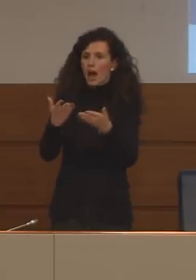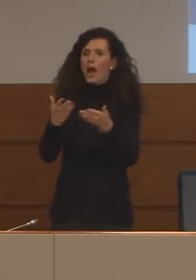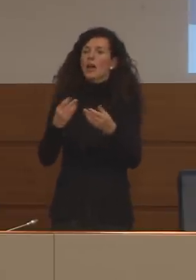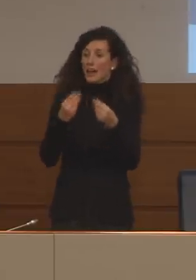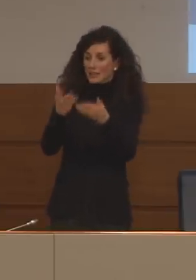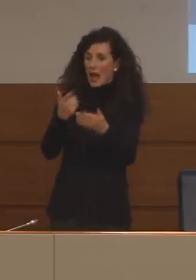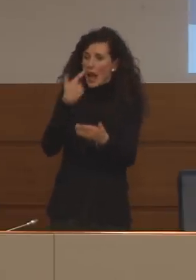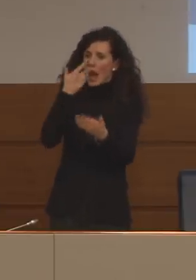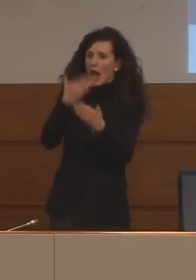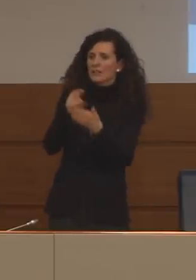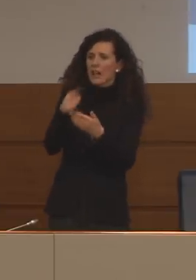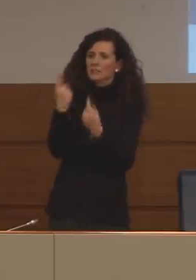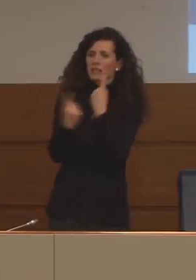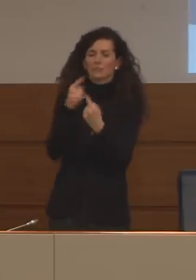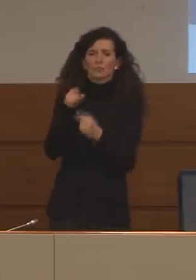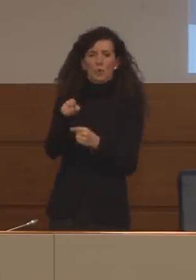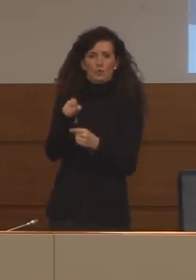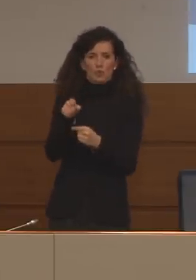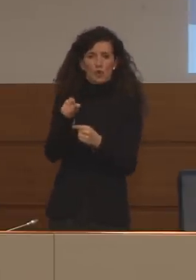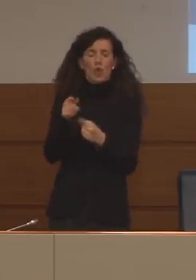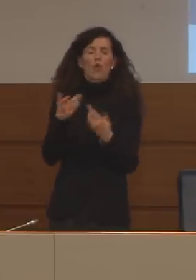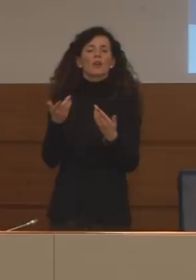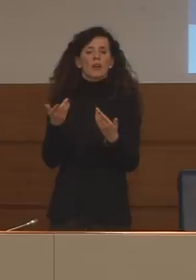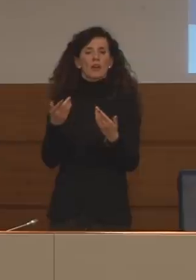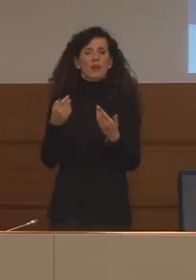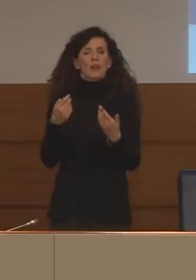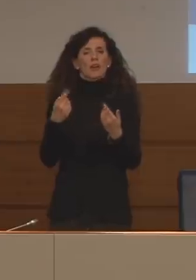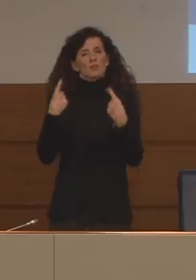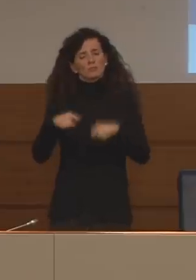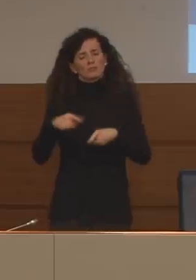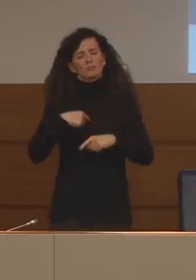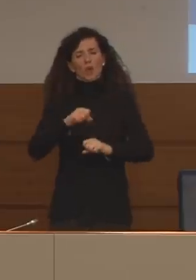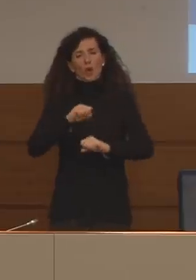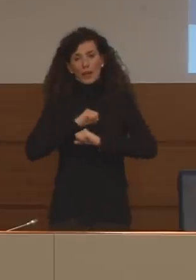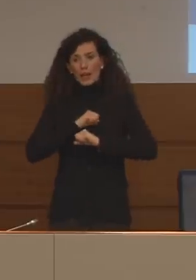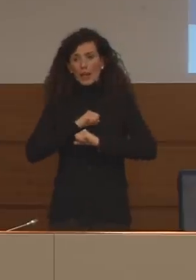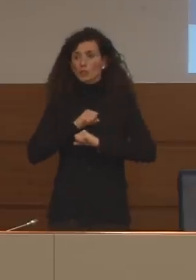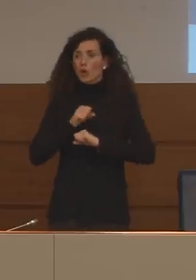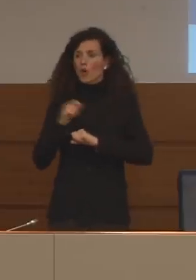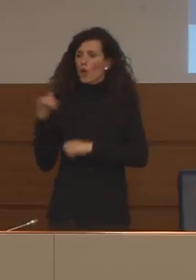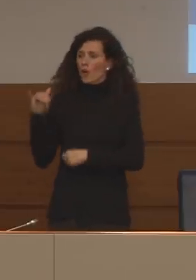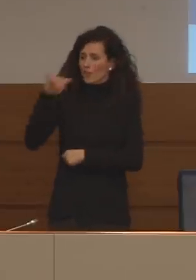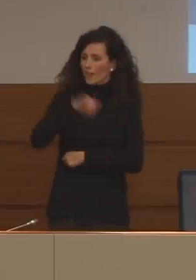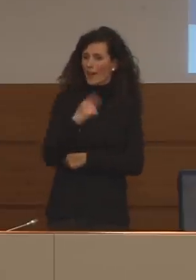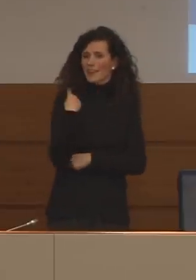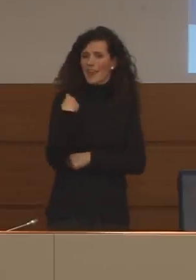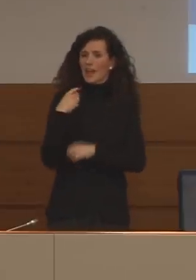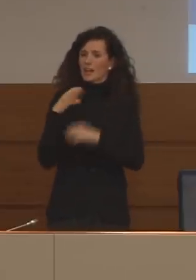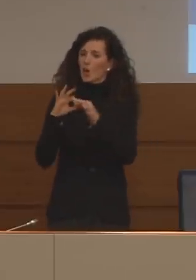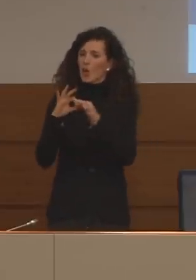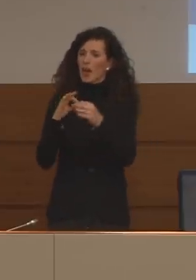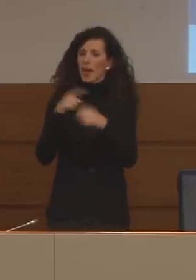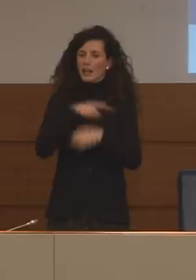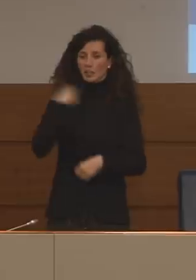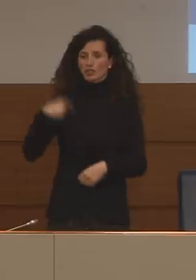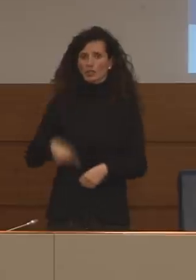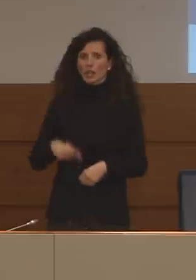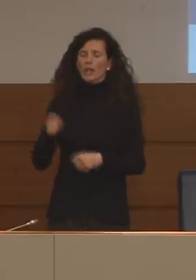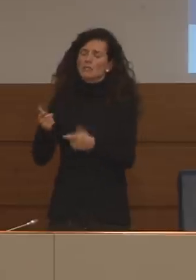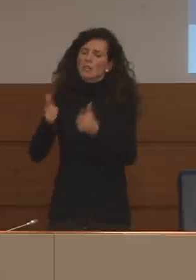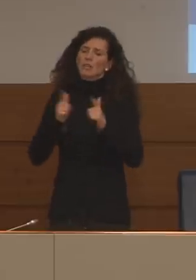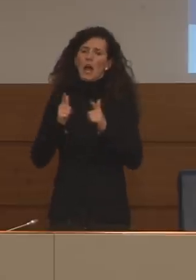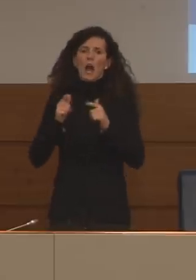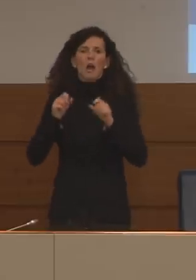diversi contesti quindi io credo che la presenza di colleghi cinesi sia una grande opportunità per